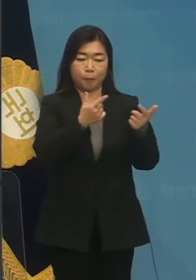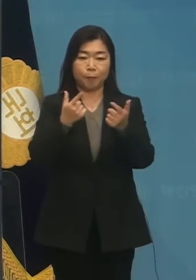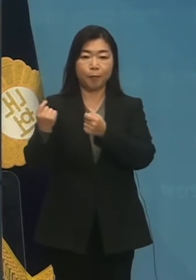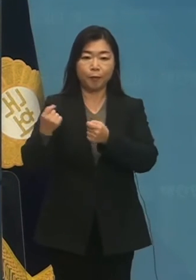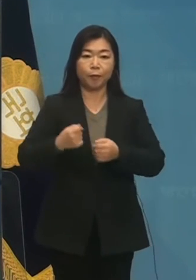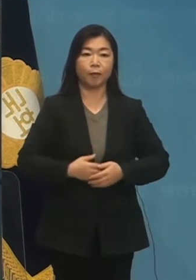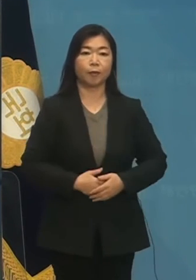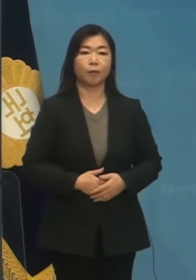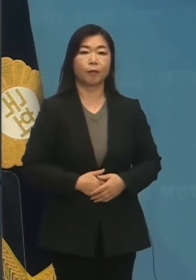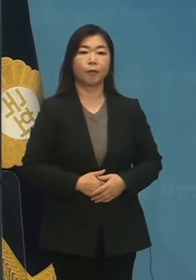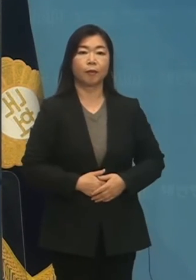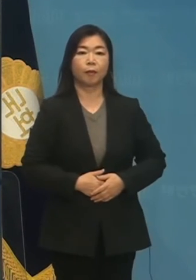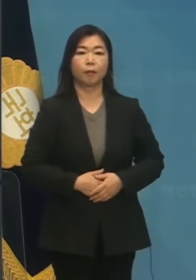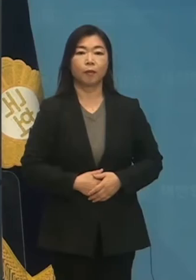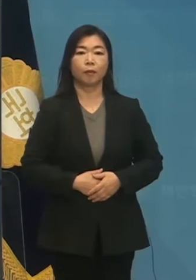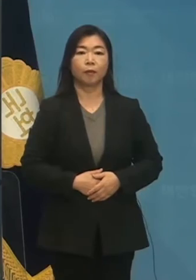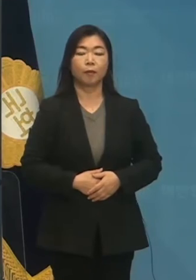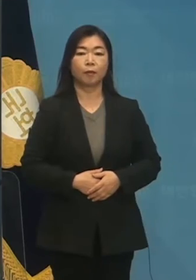위원 일동.